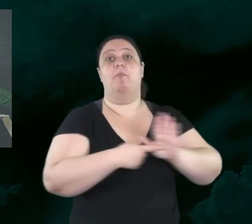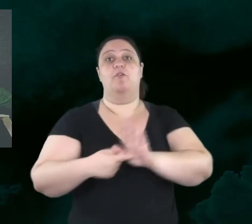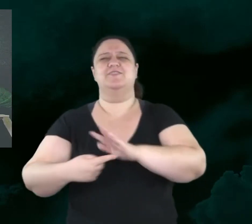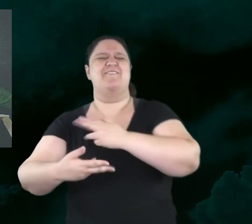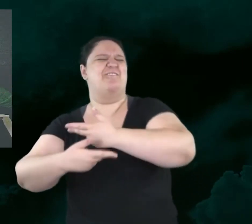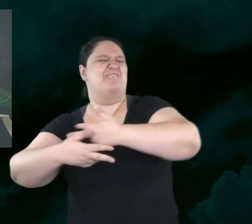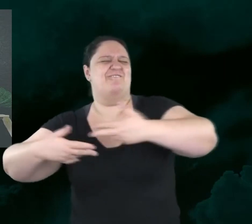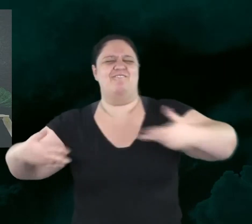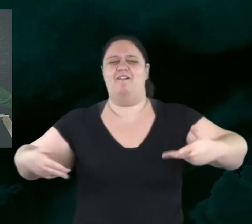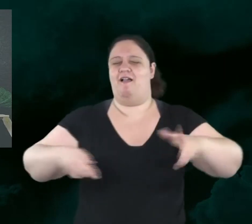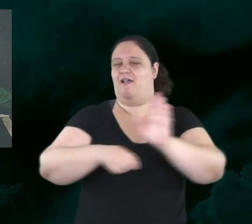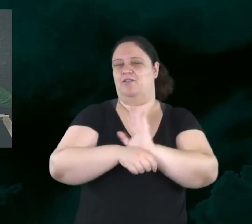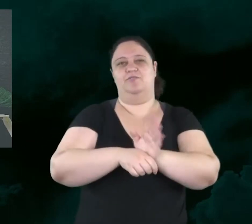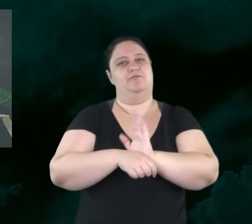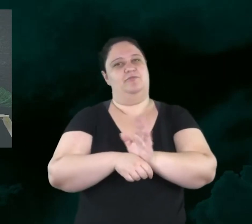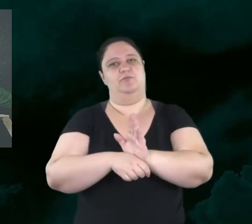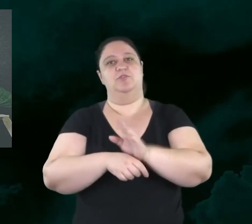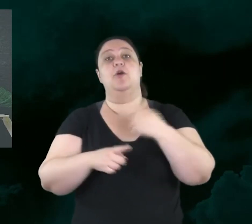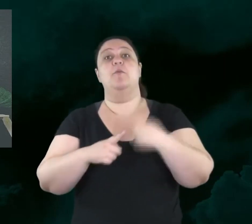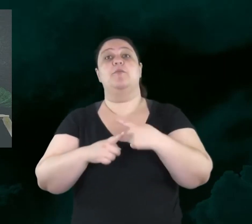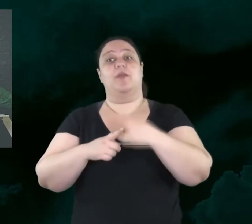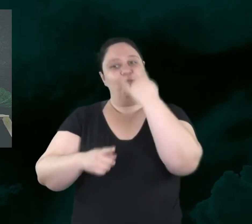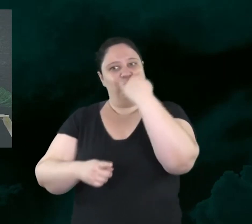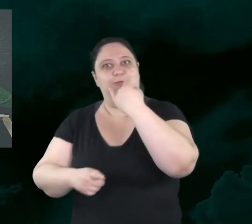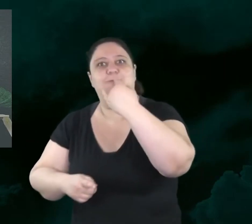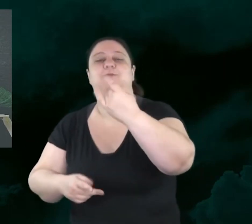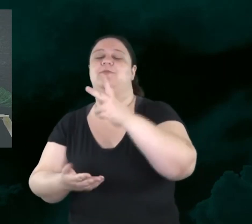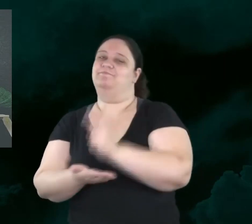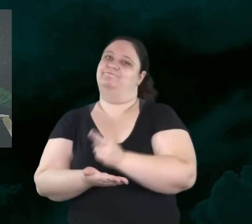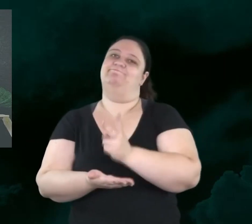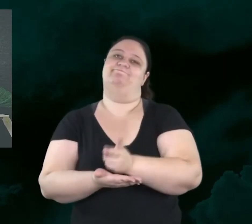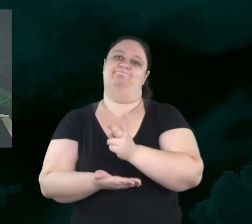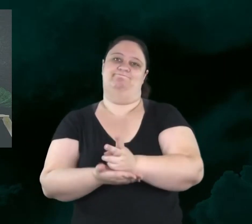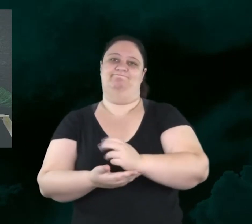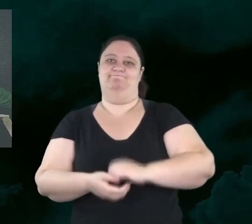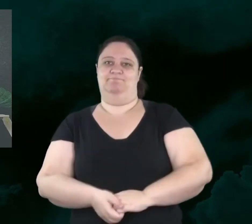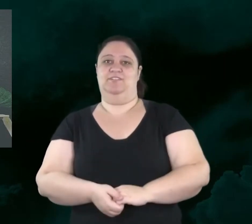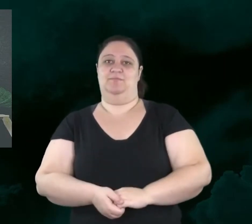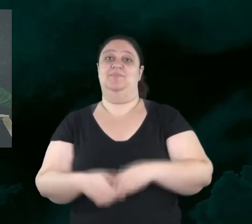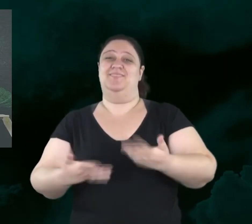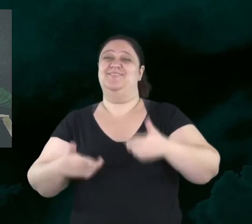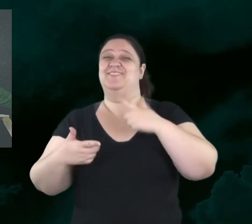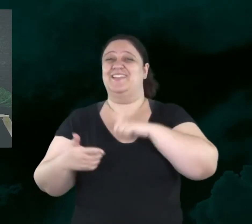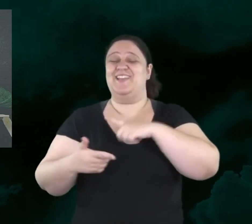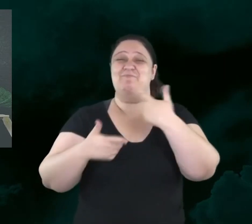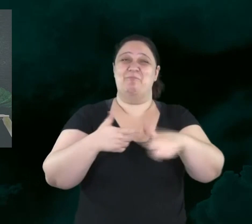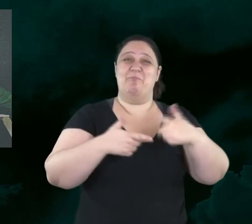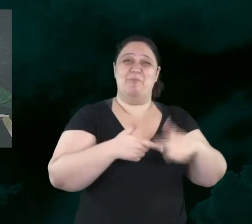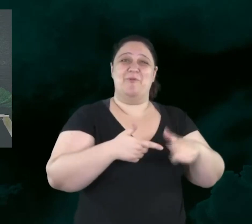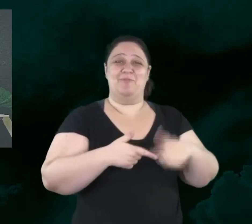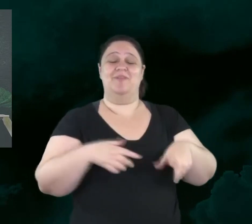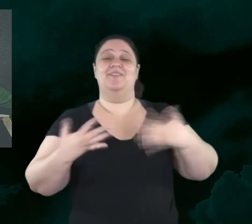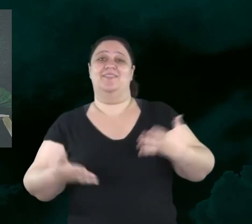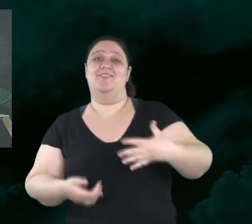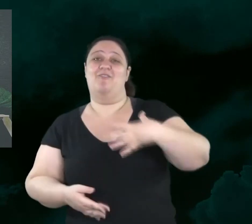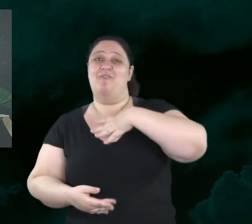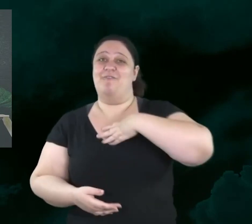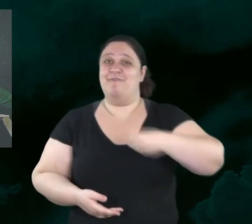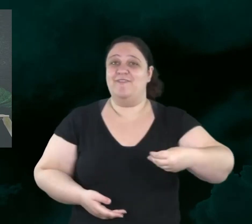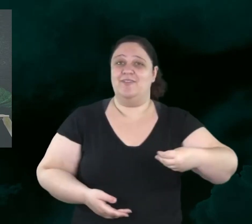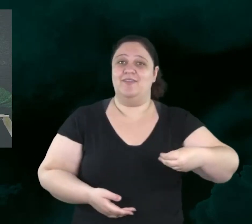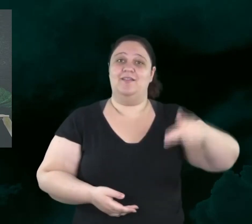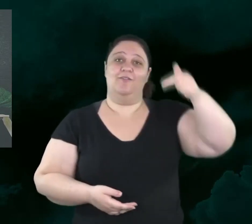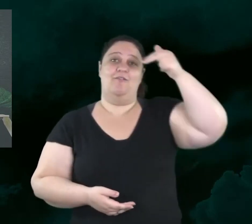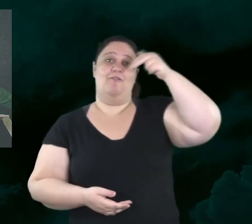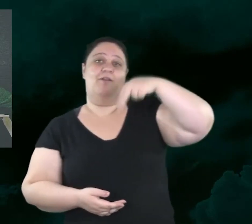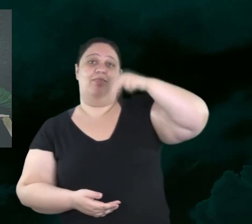um grande perigo, grande problema, e os nossos filhos, netos das outras